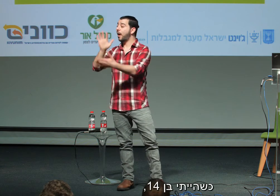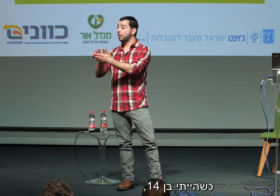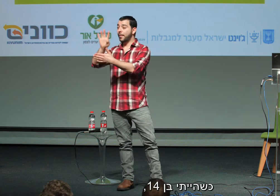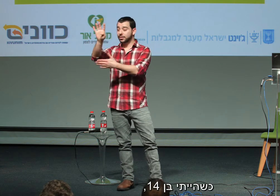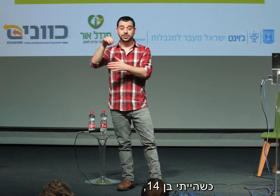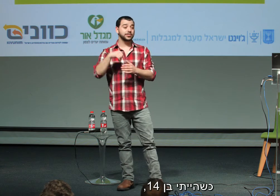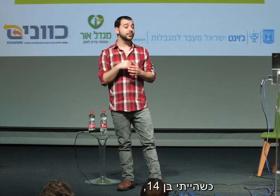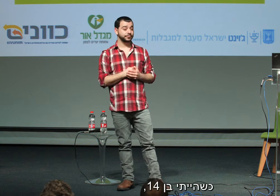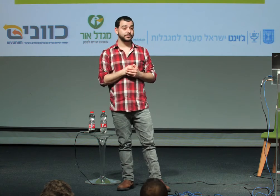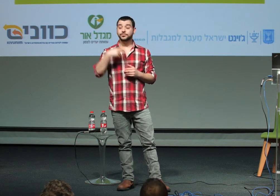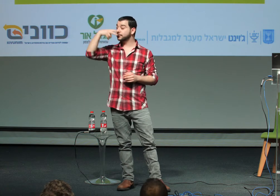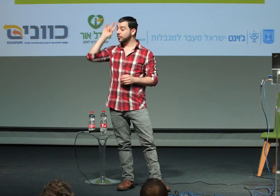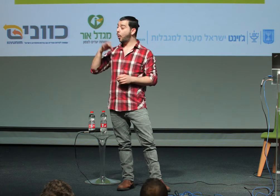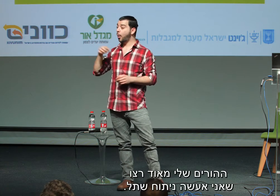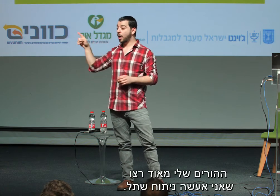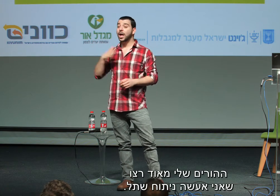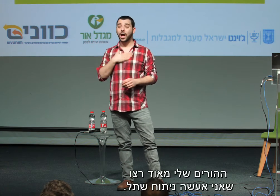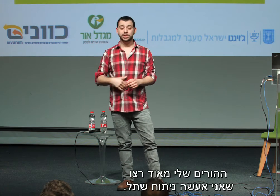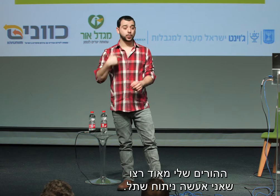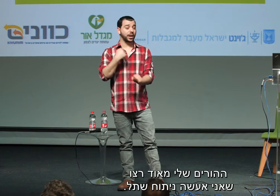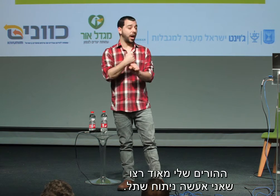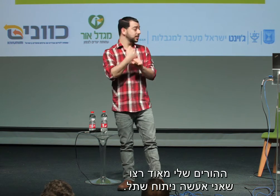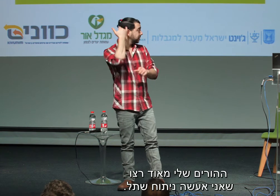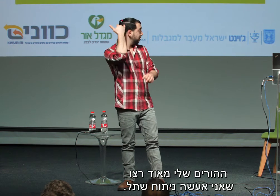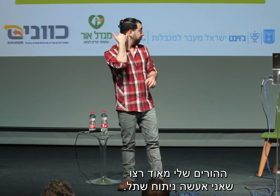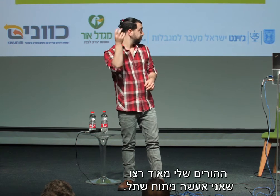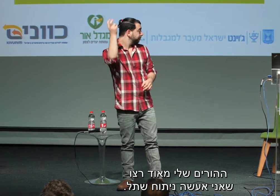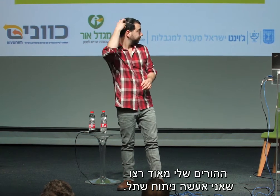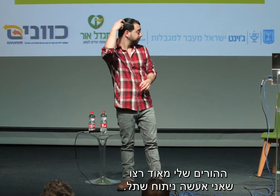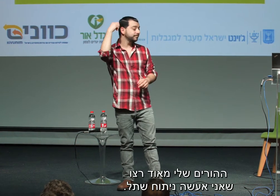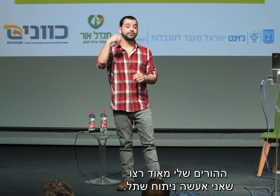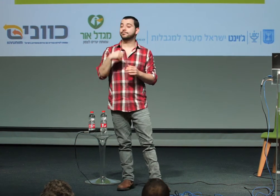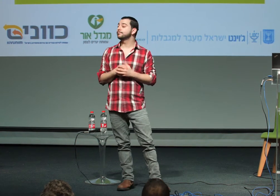כשהייתי בן 14, ההורים שלי מאוד מאוד רצו שאני אעשה ניתוח שתל.